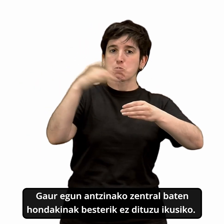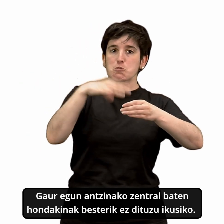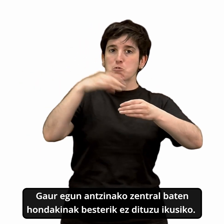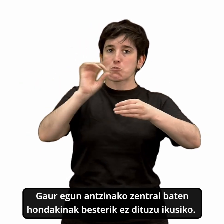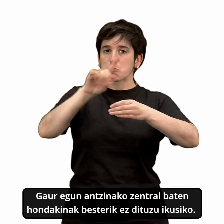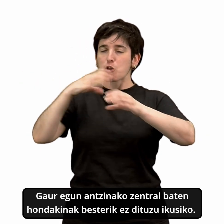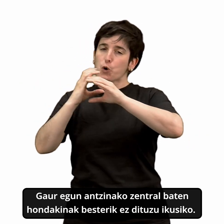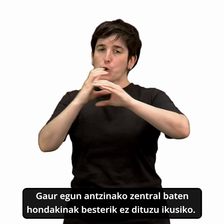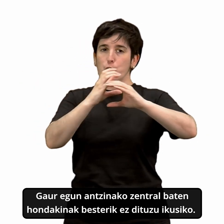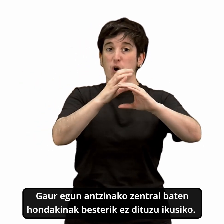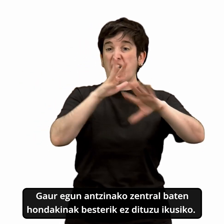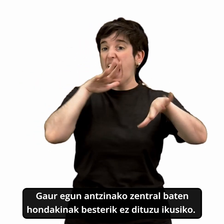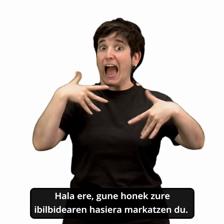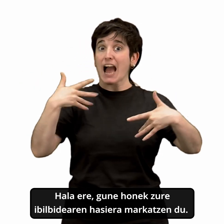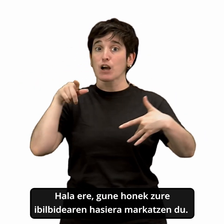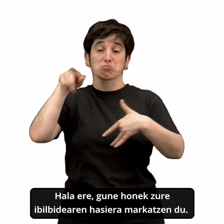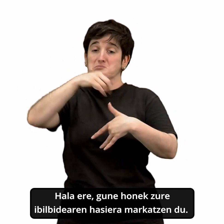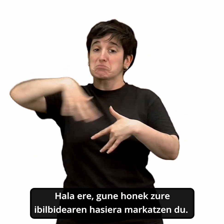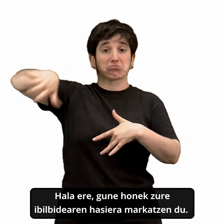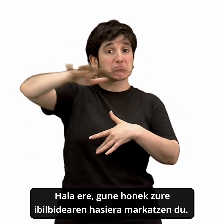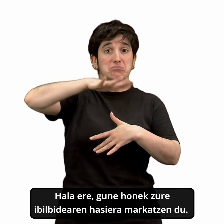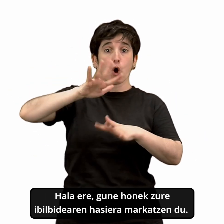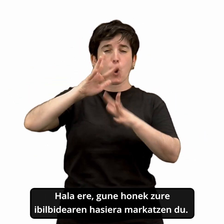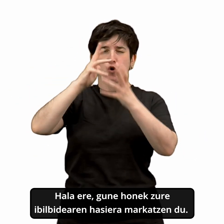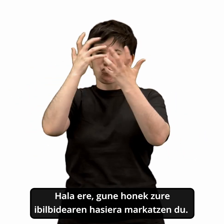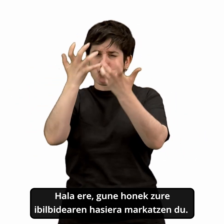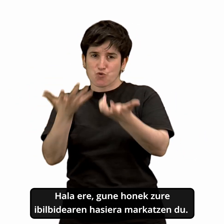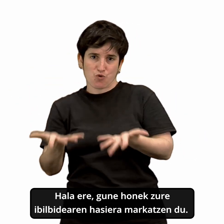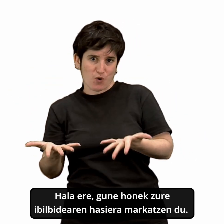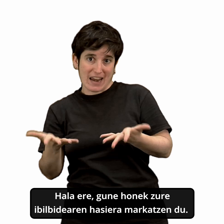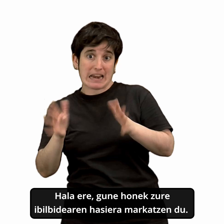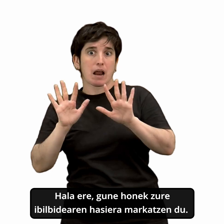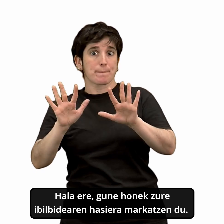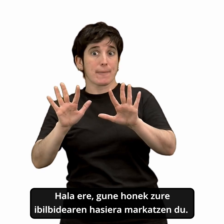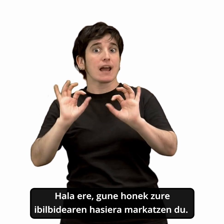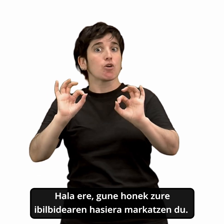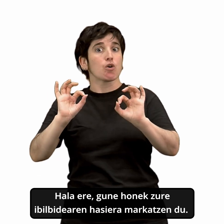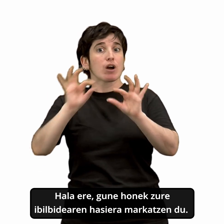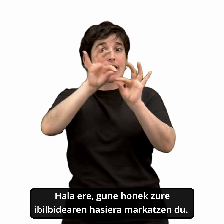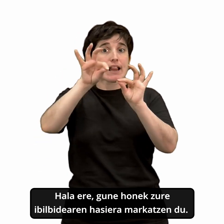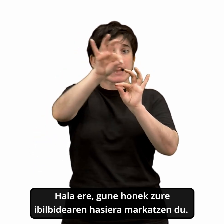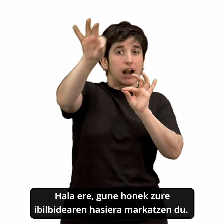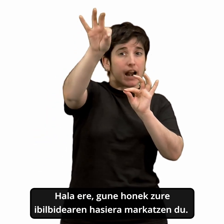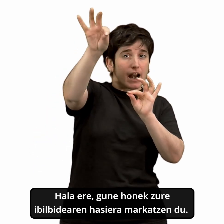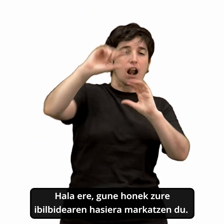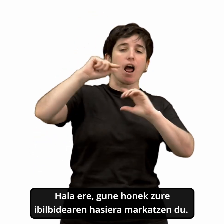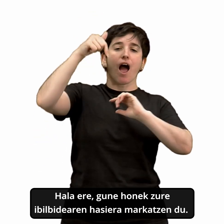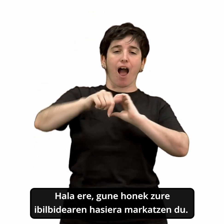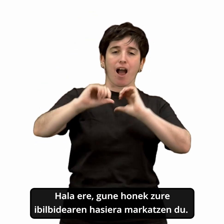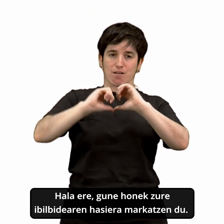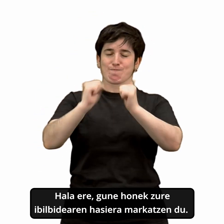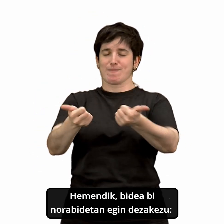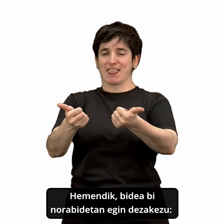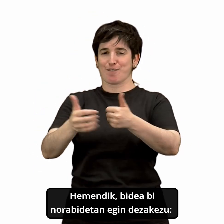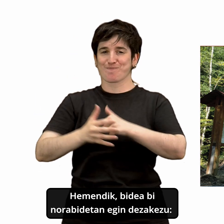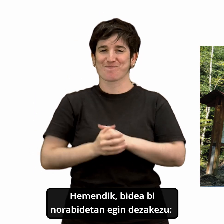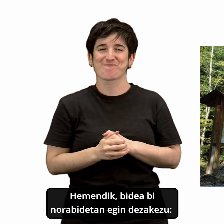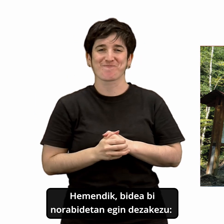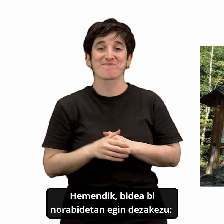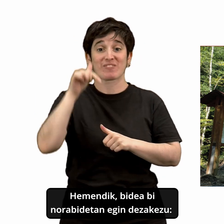dituzu ikusiko. Hala ere, gune honek zure ibilbidearen hasiera markatzen du.